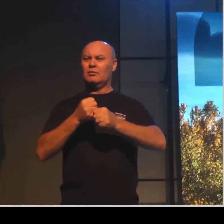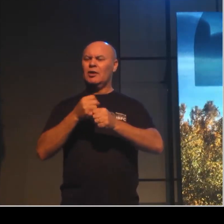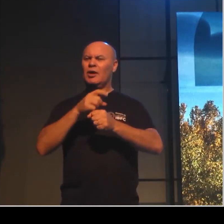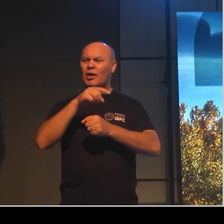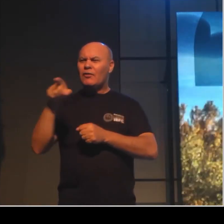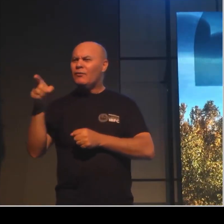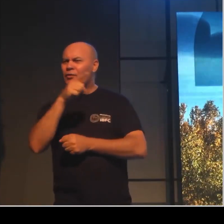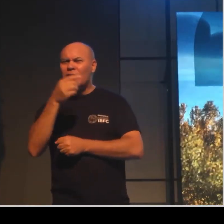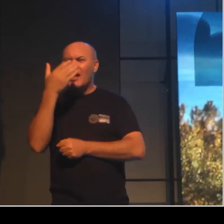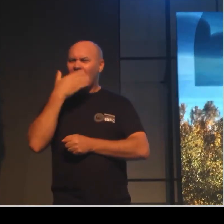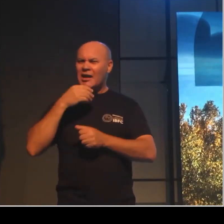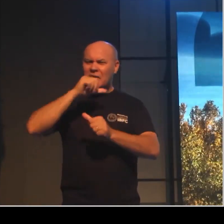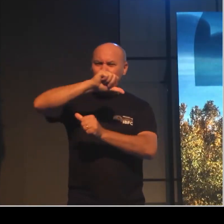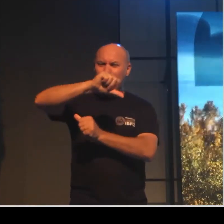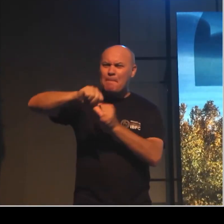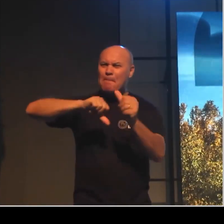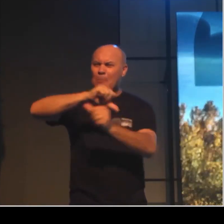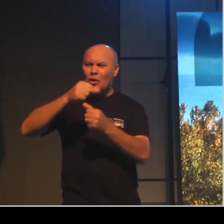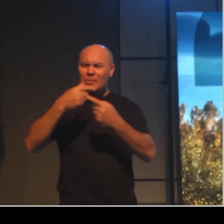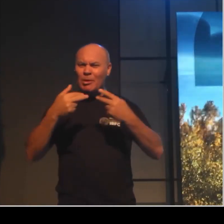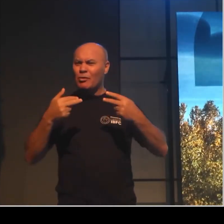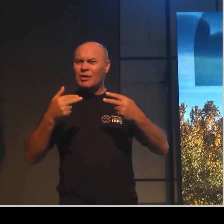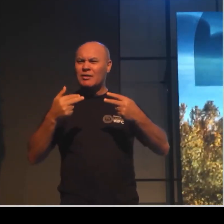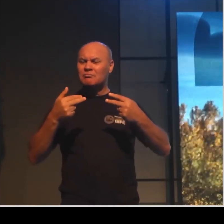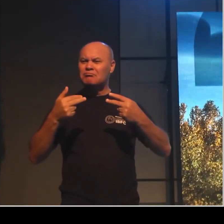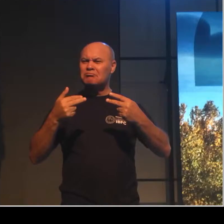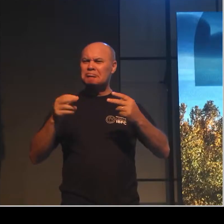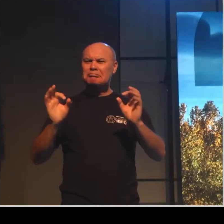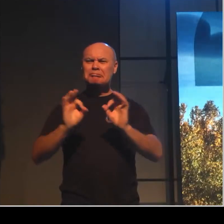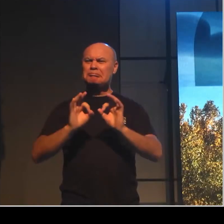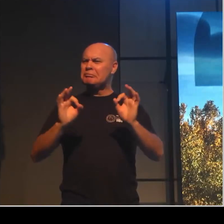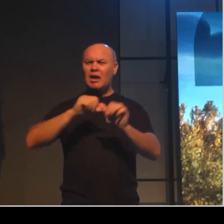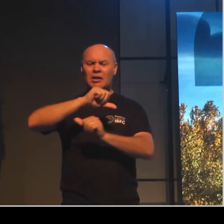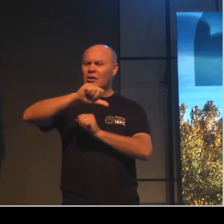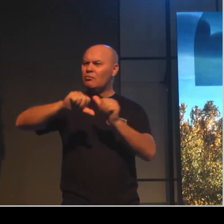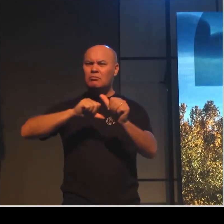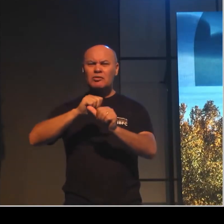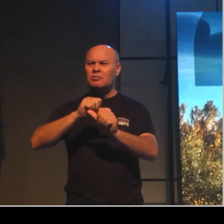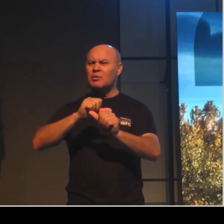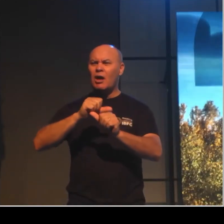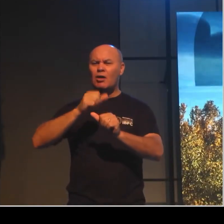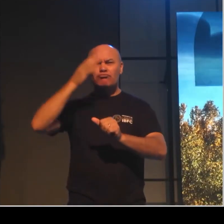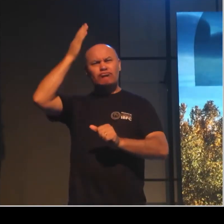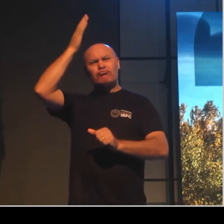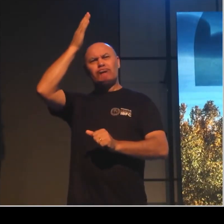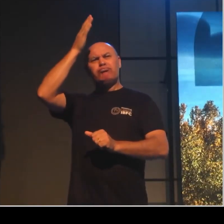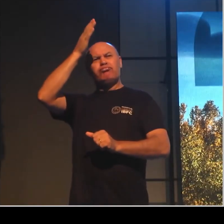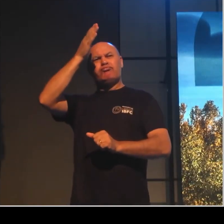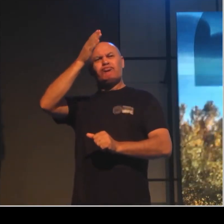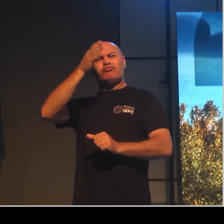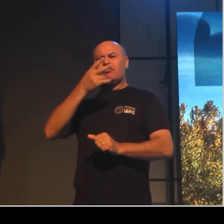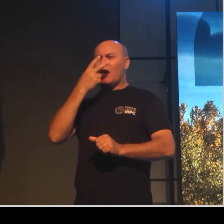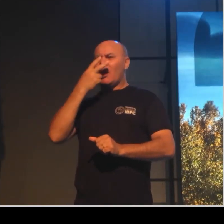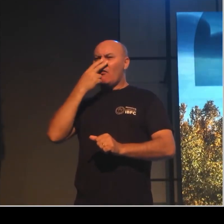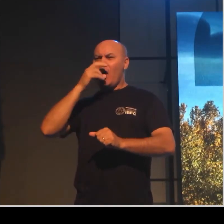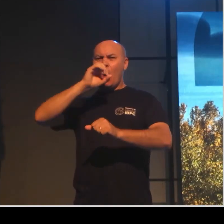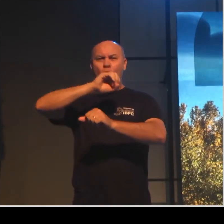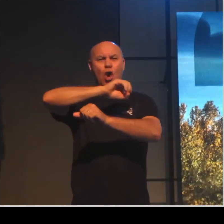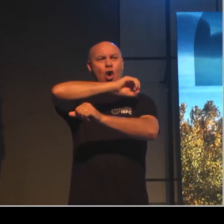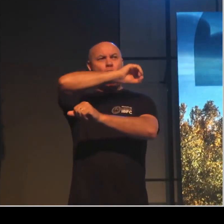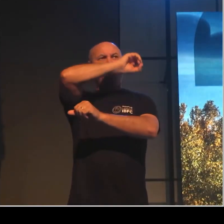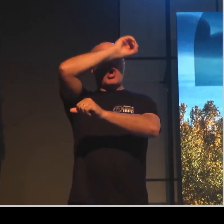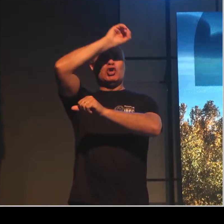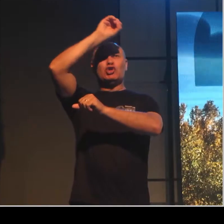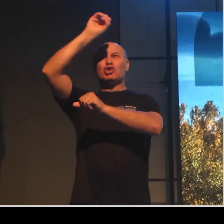Terra girando em torno do Sol, a vida continua, mas só alguém dizer que termina um ano e começa o outro, parece